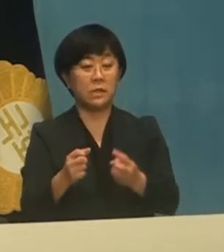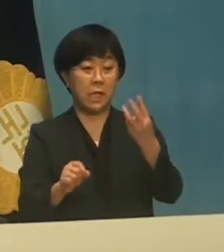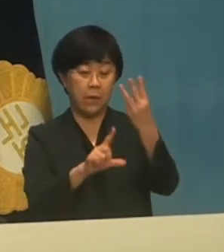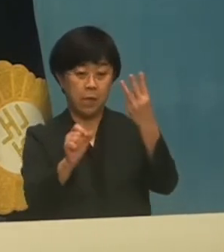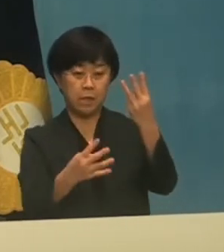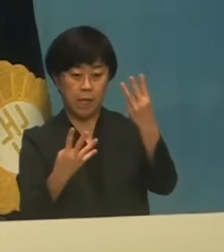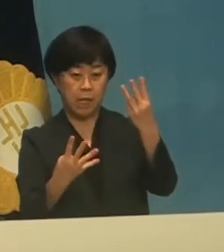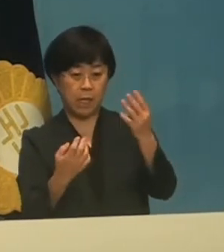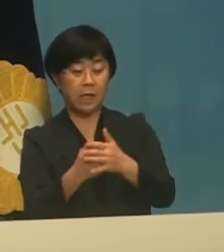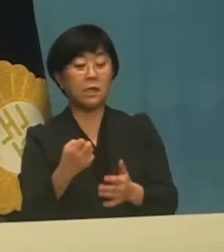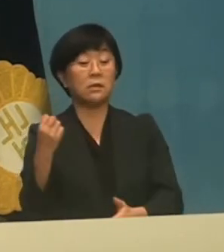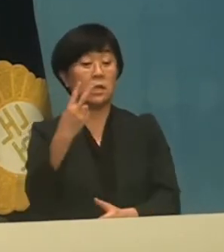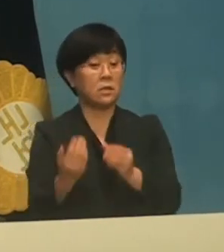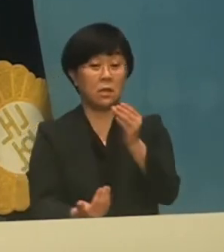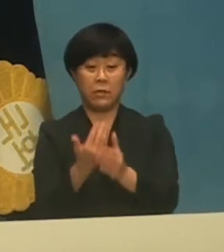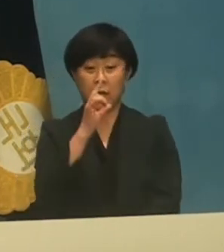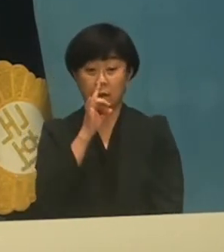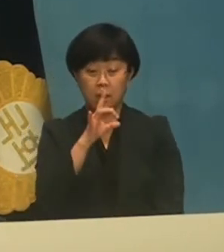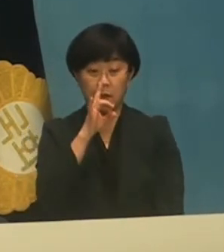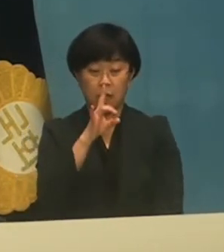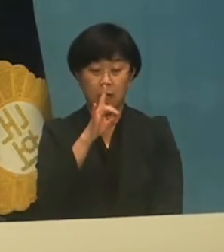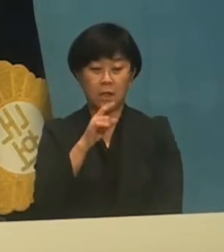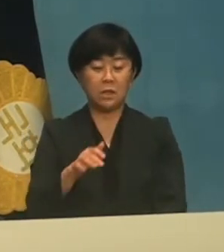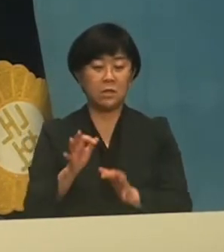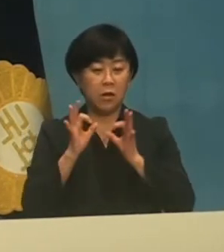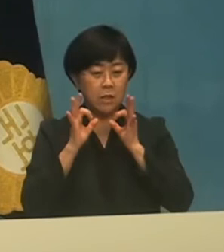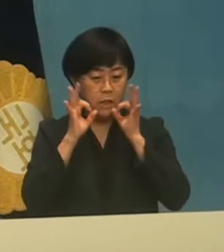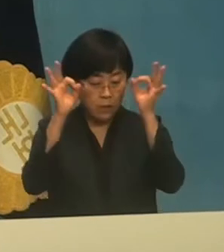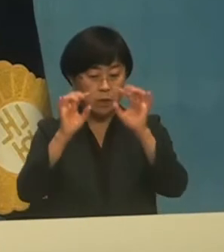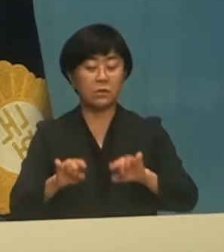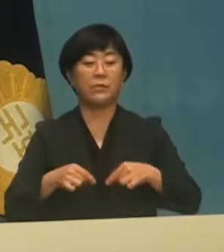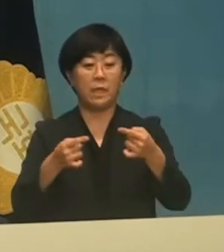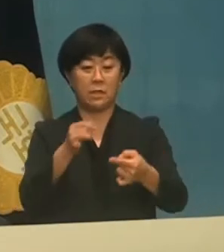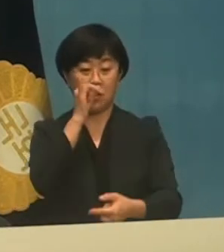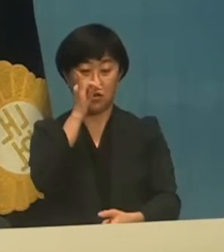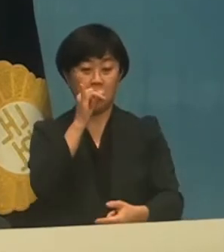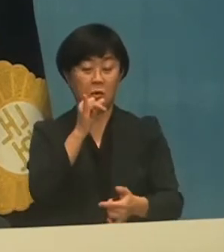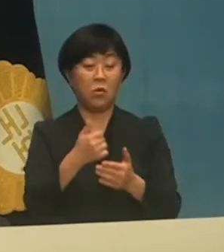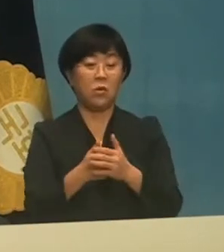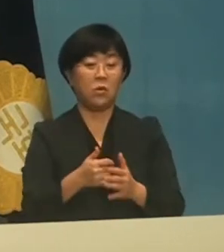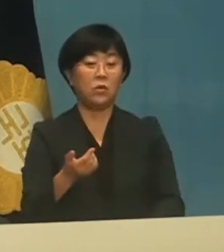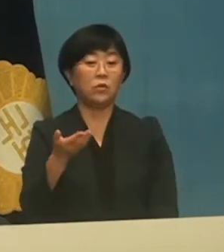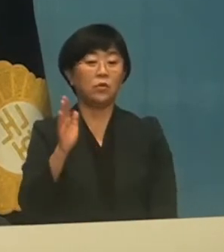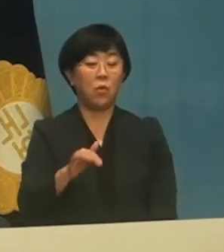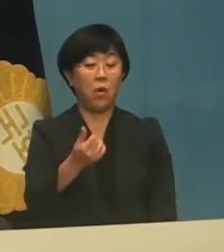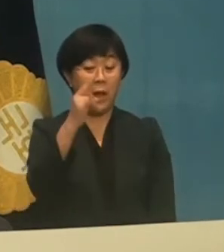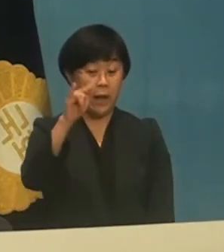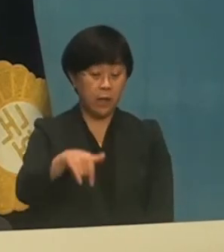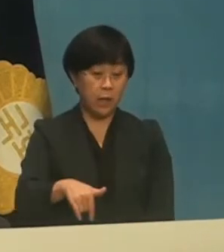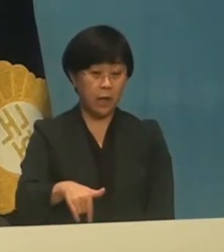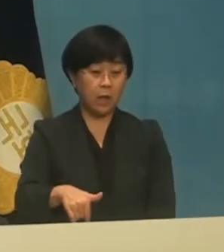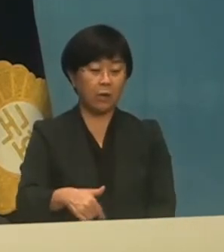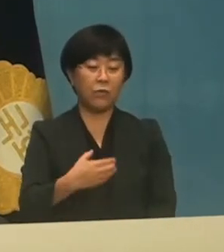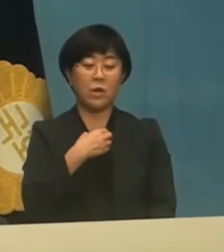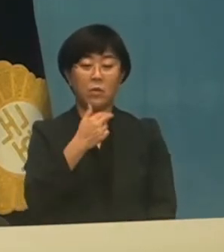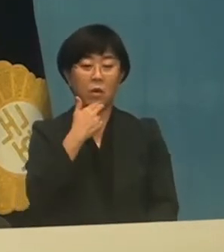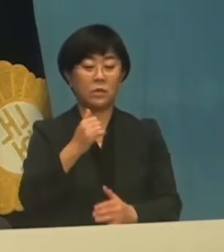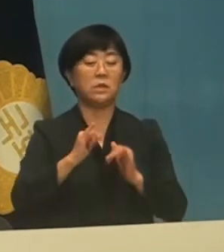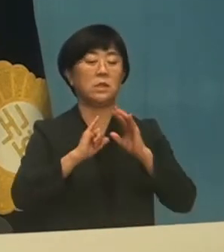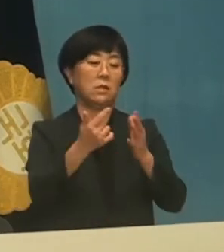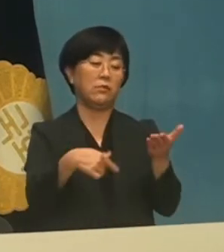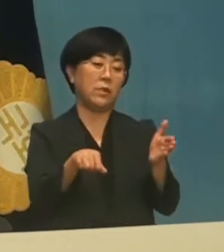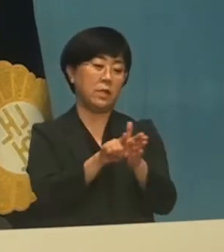이런 비극이 다시는 일어나야 하지 않겠다는 절박함을 가지고 창당했습니다. 녹색당은 핵의 위협이 없는 세상을 위해